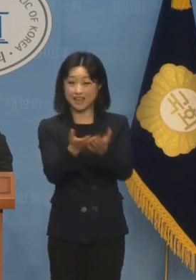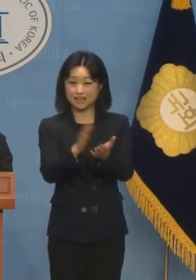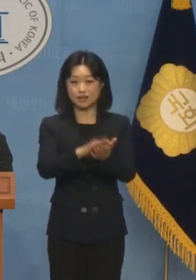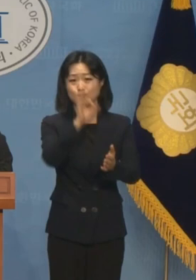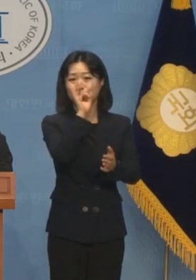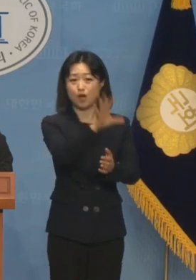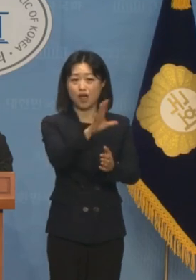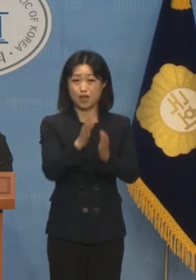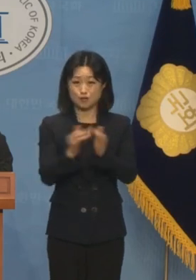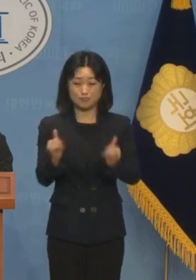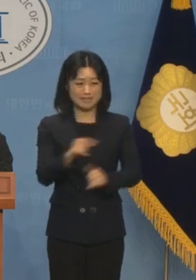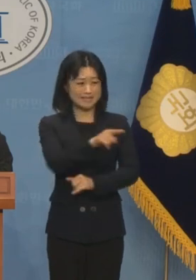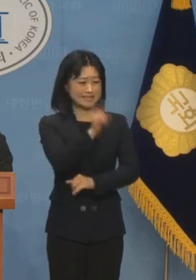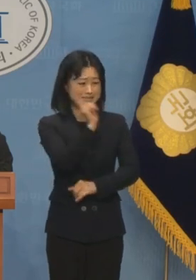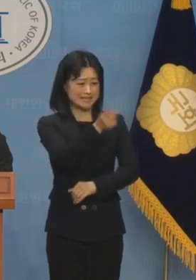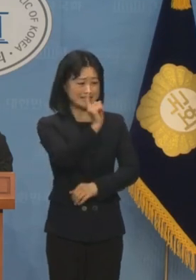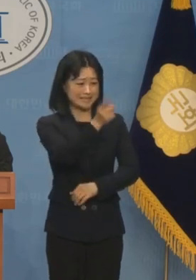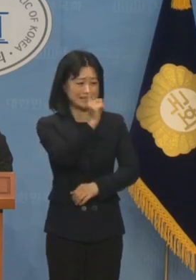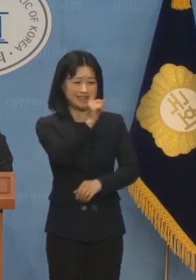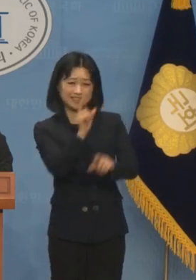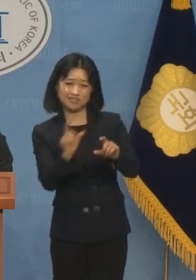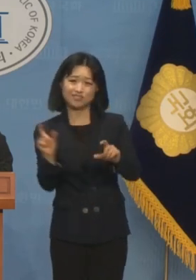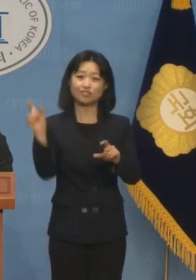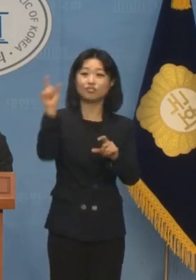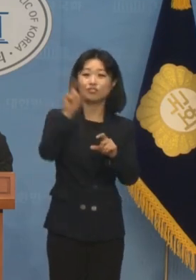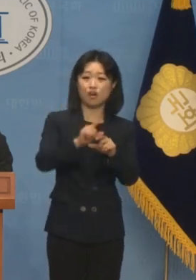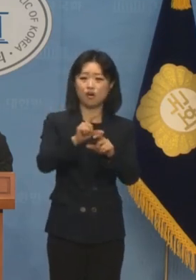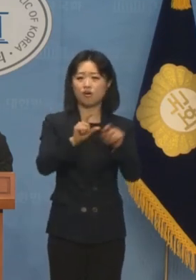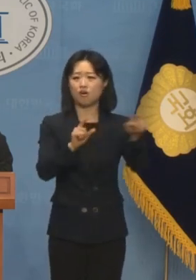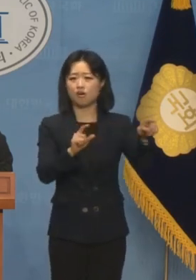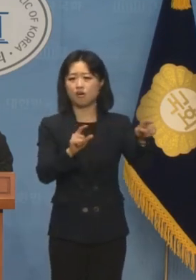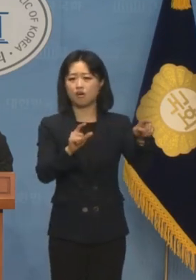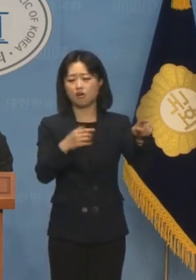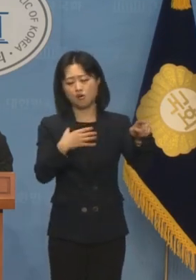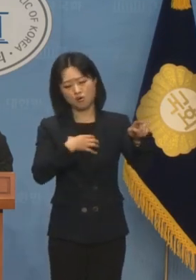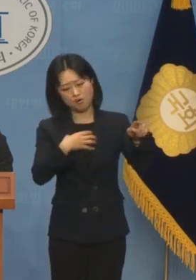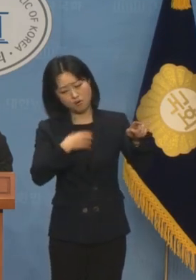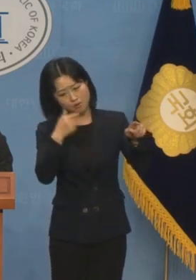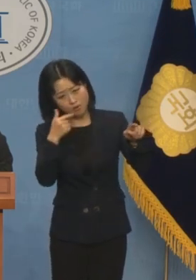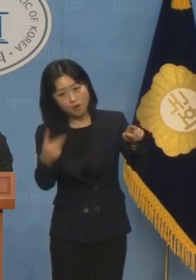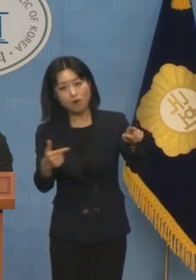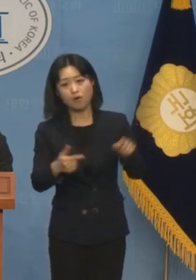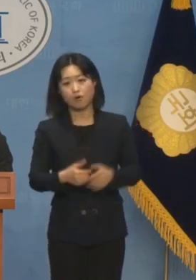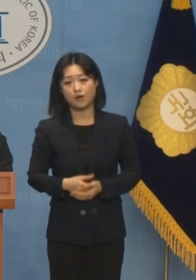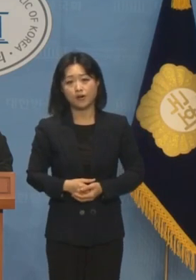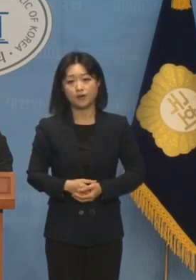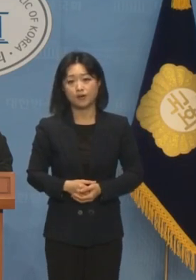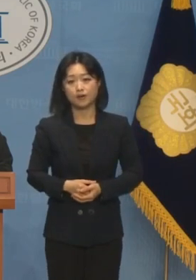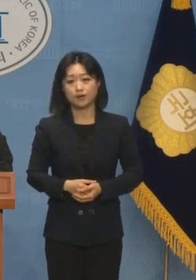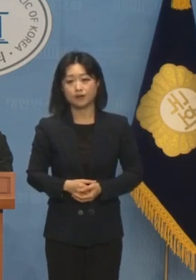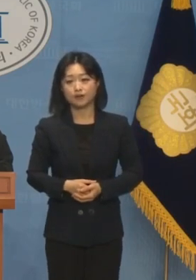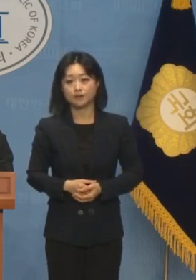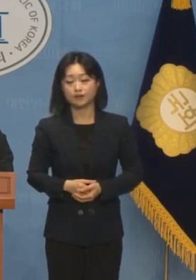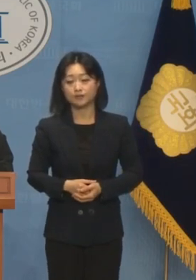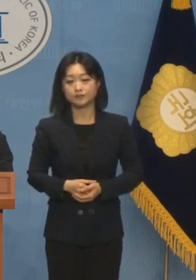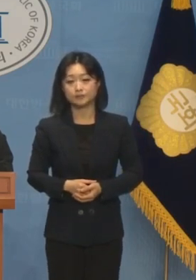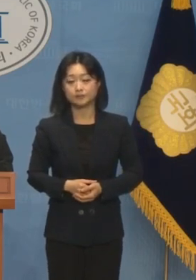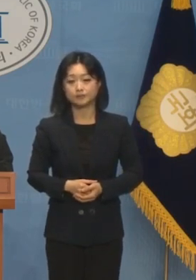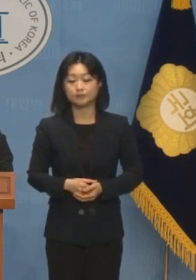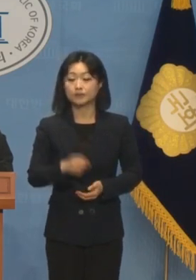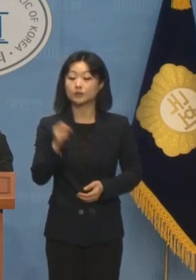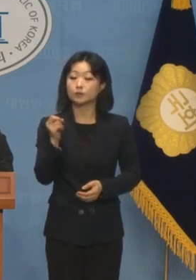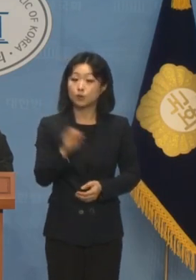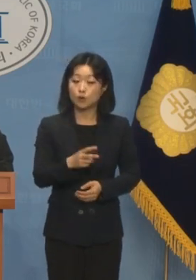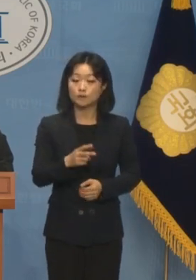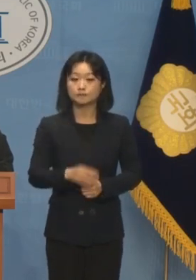국민의 외면을 받는 윤석열 정부를 유지할까 매우 우려스럽습니다. 우려를